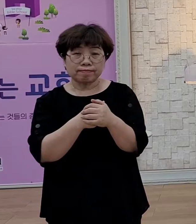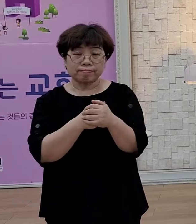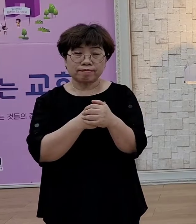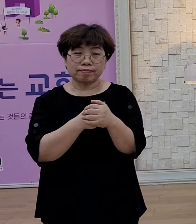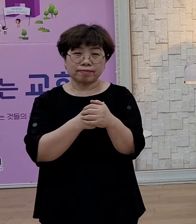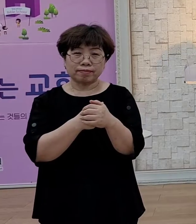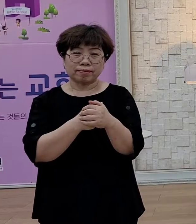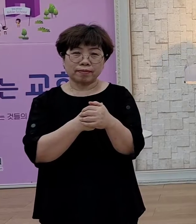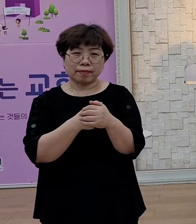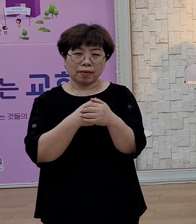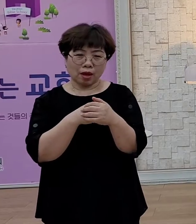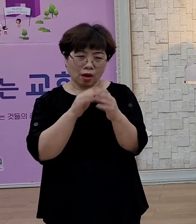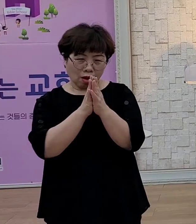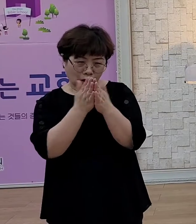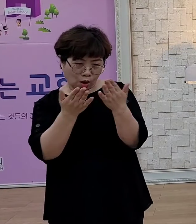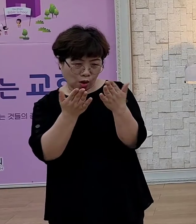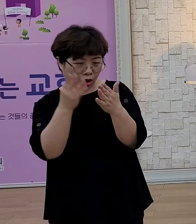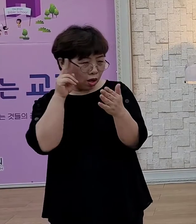볼수록 깜짝깜짝 놀라요.